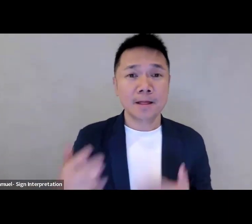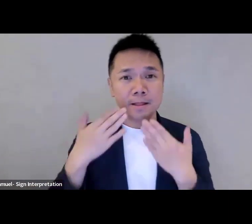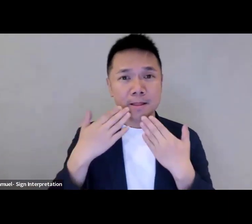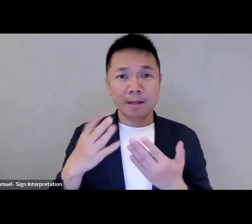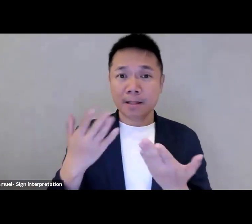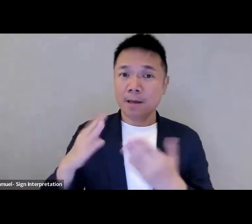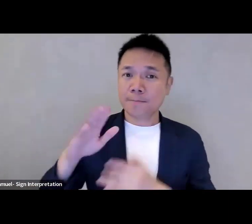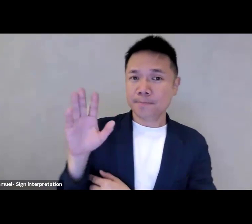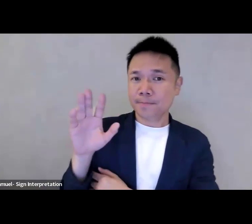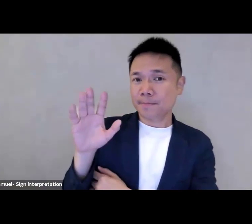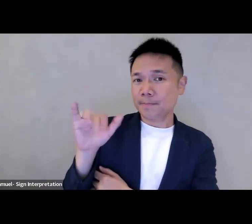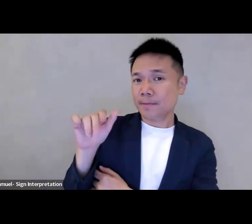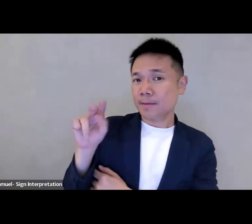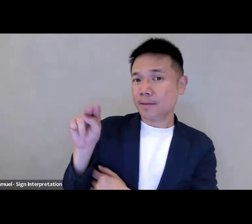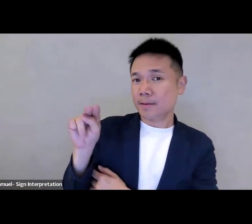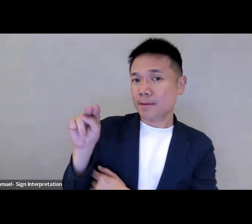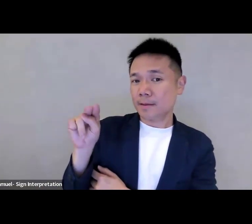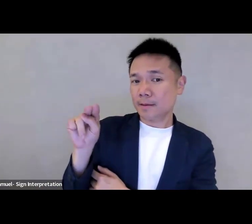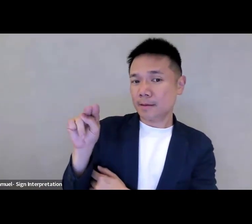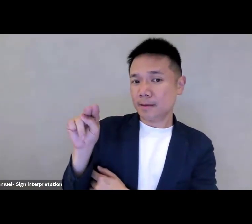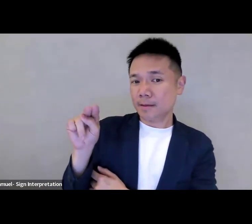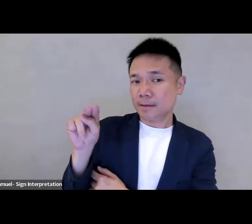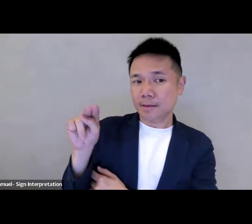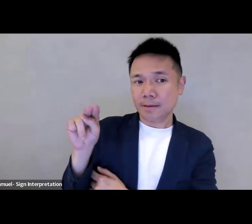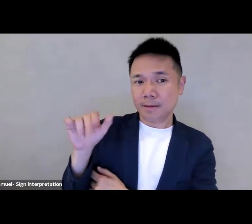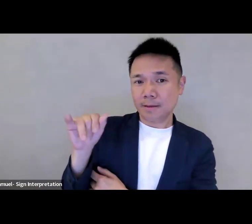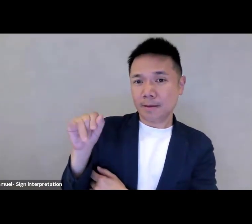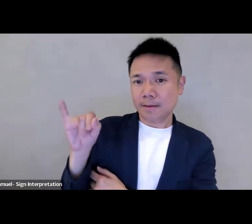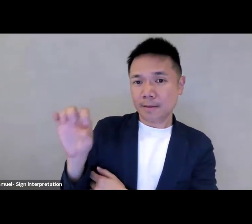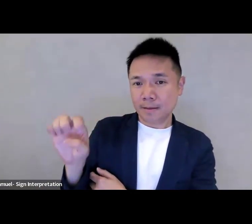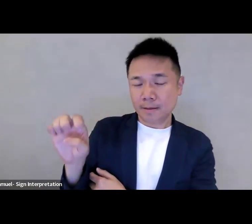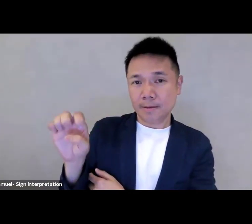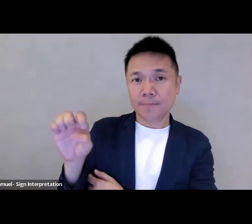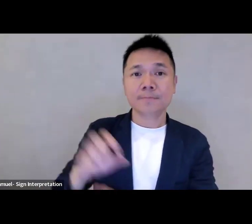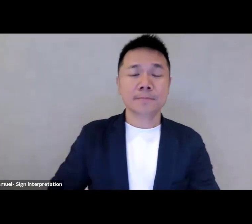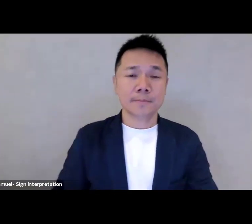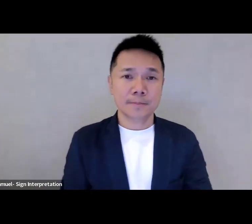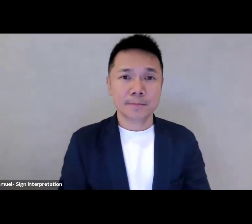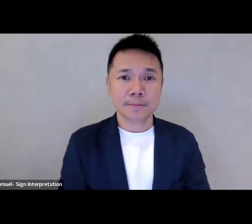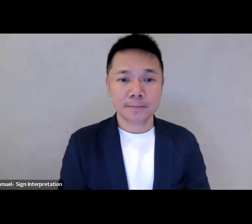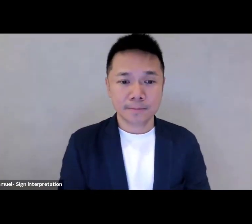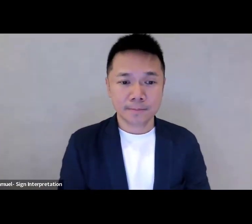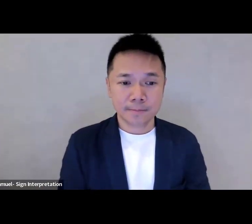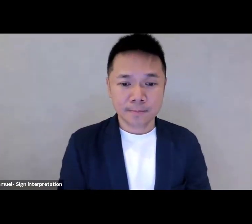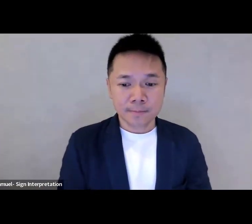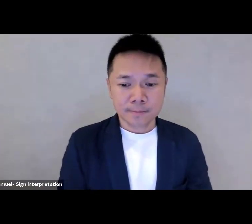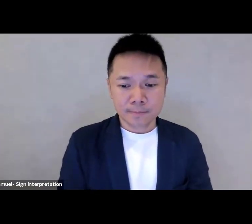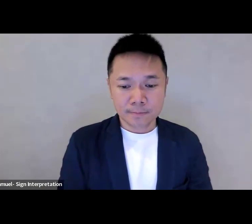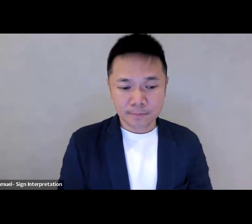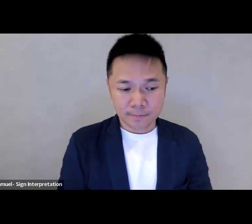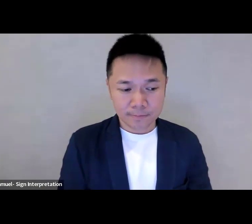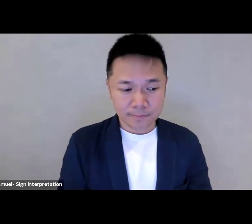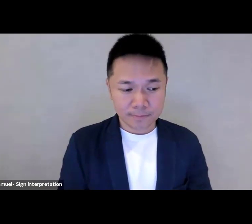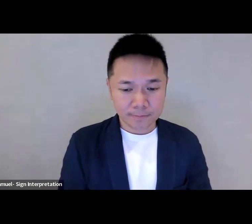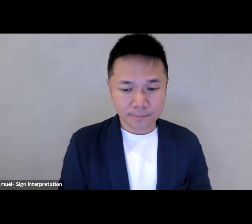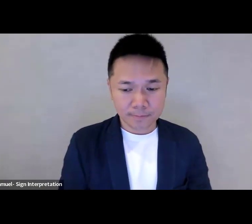好，谢谢我们的 Amalia。我们想邀请Amy。